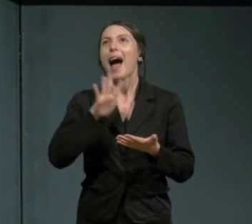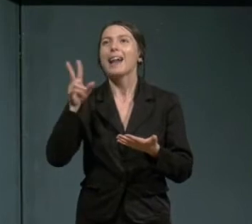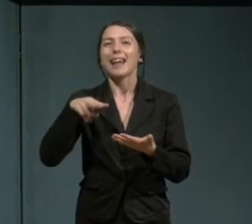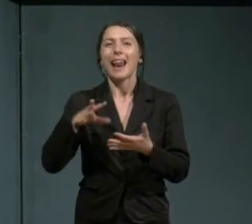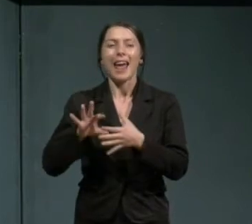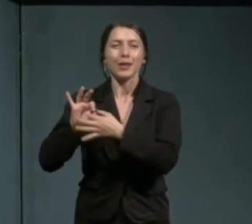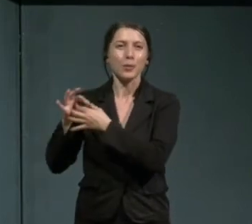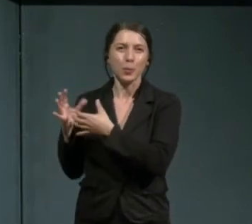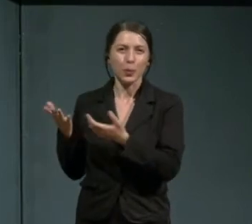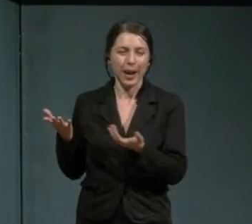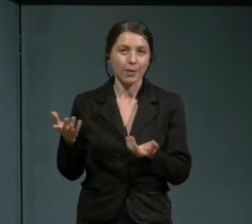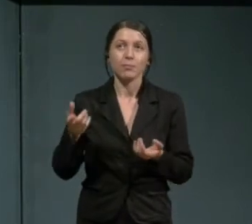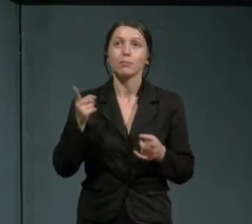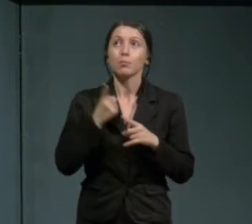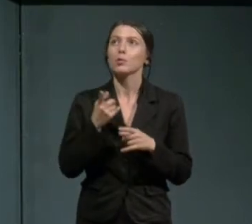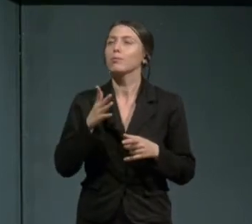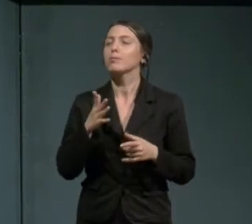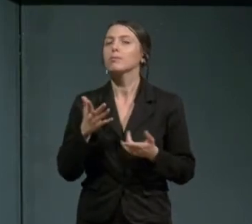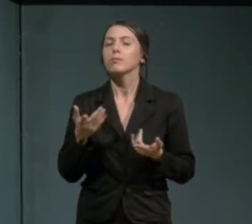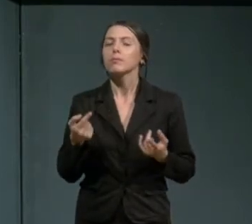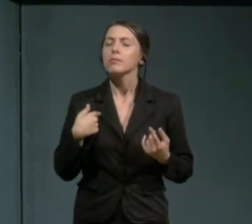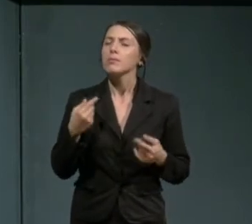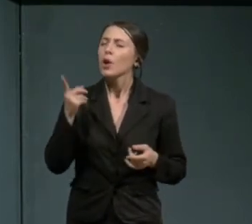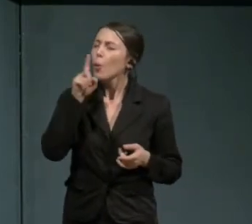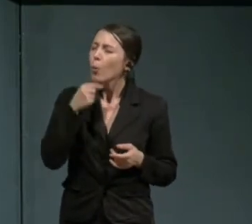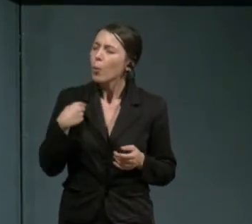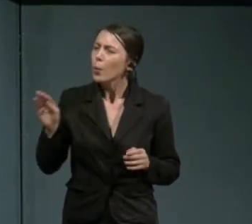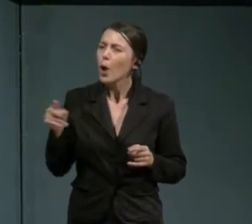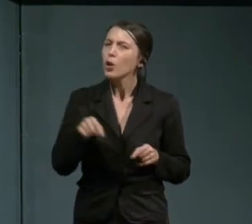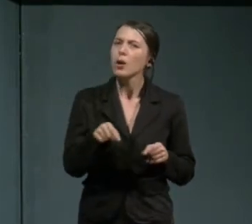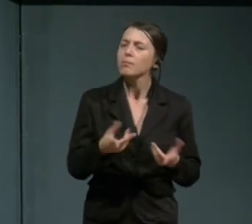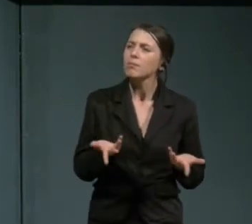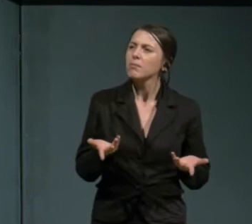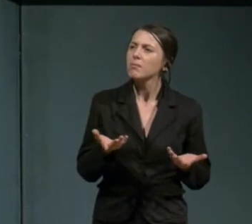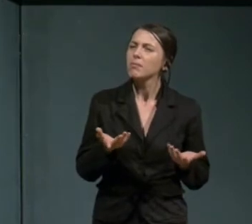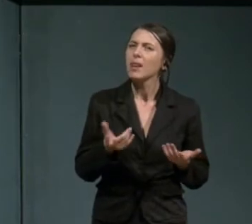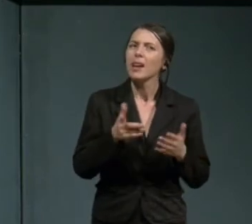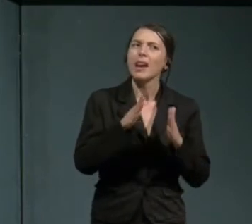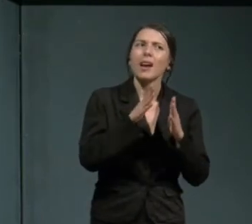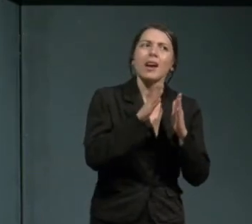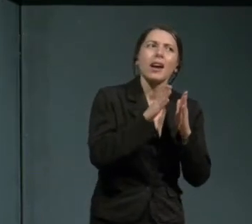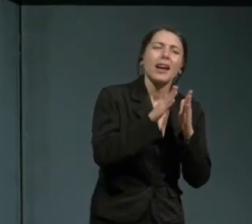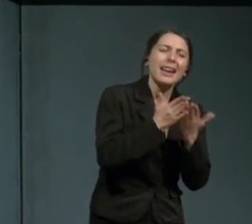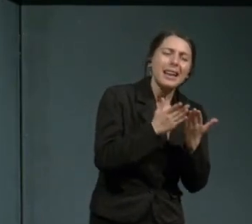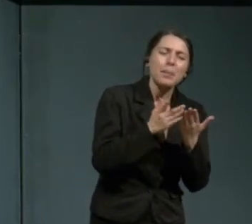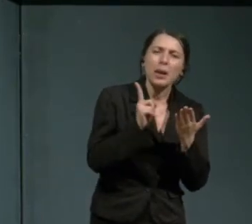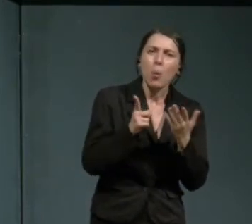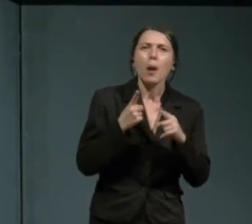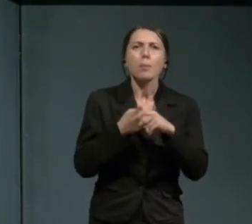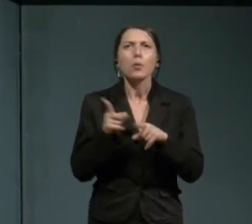elementi culturali ecco qui però proprio curioso cioè che musica e che liberi ci sono dietro questo